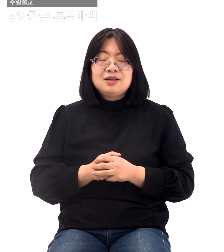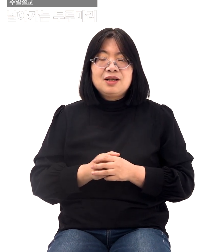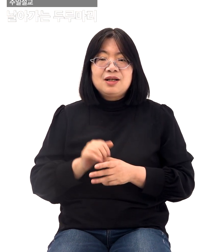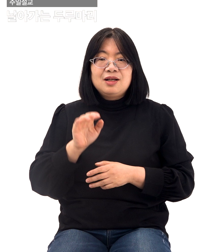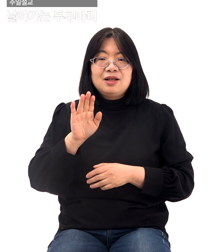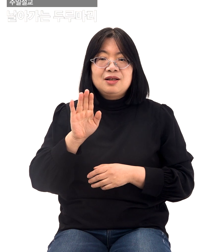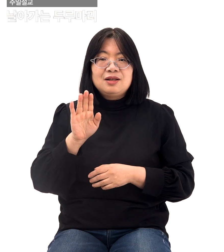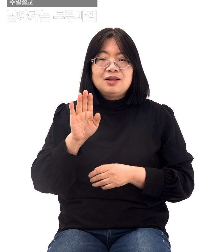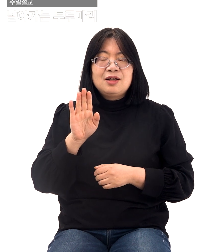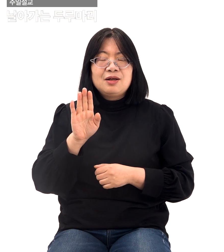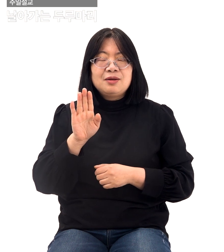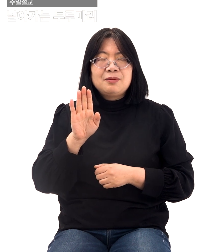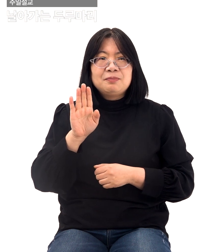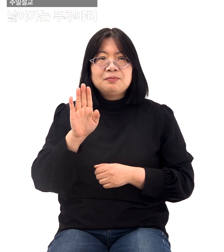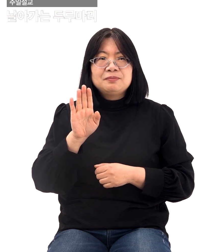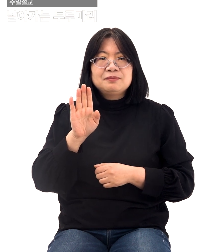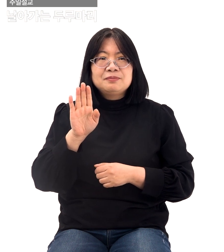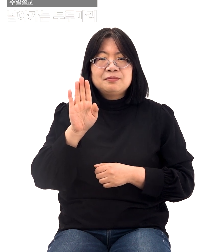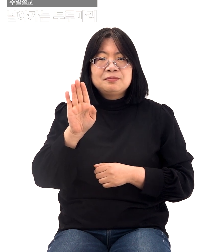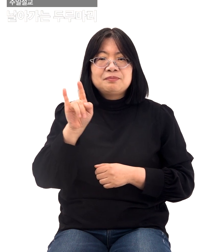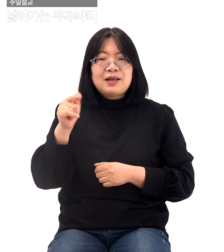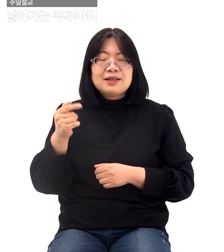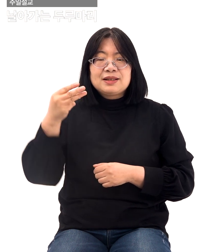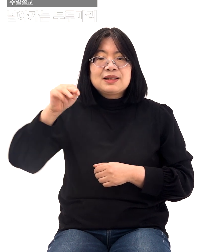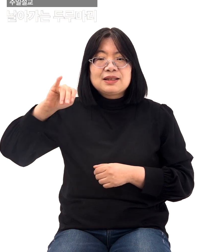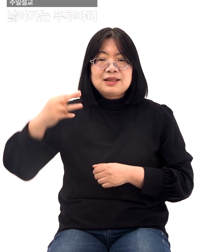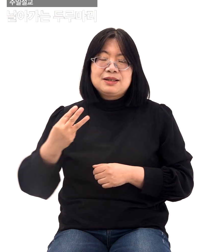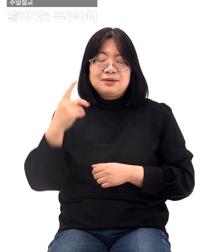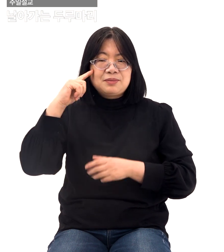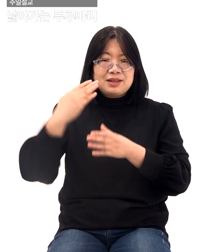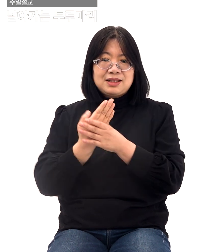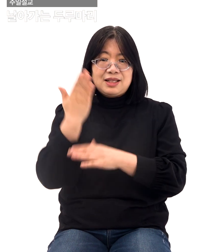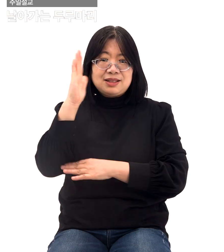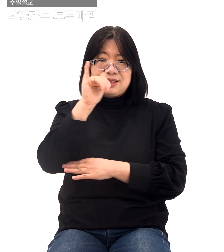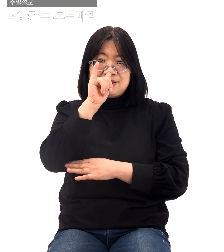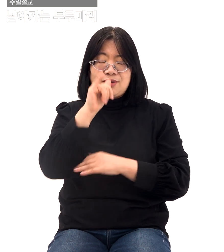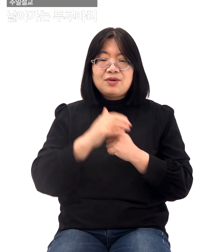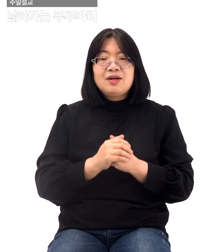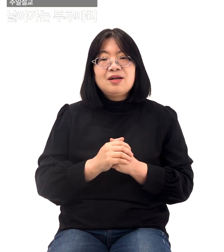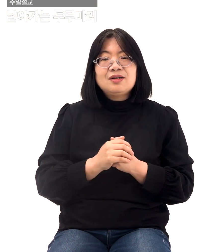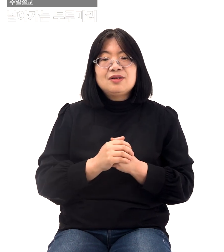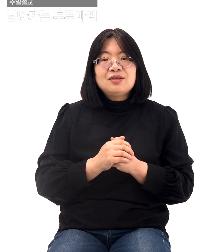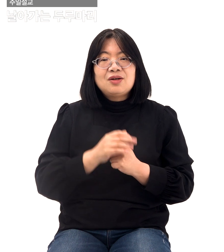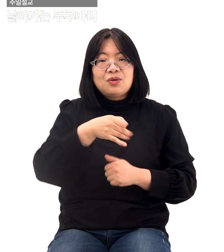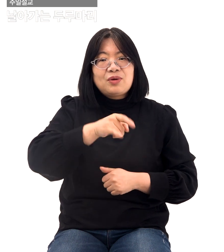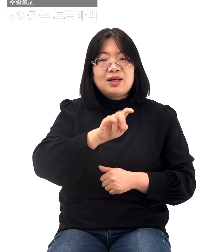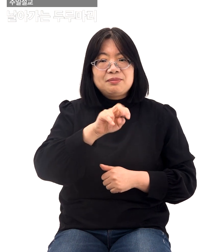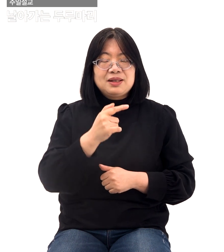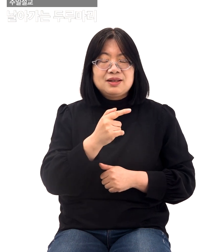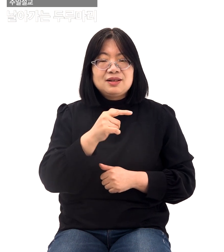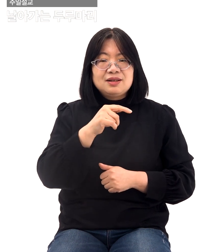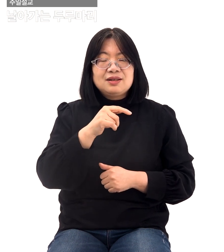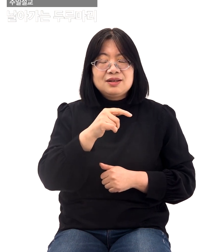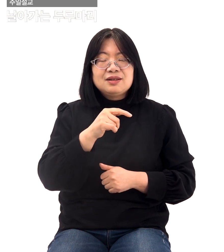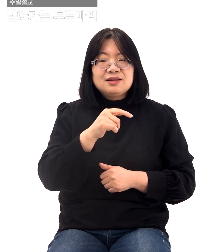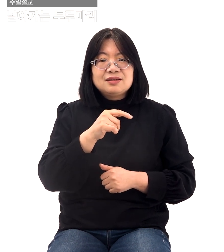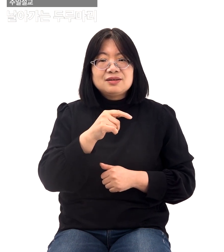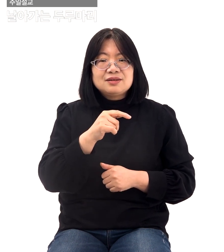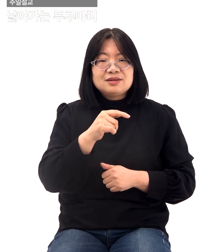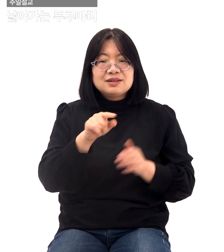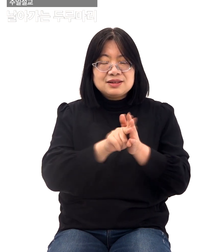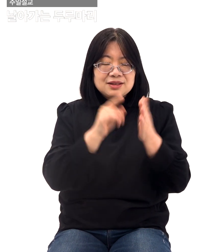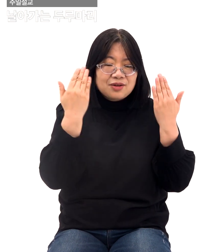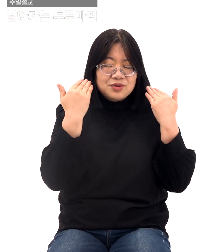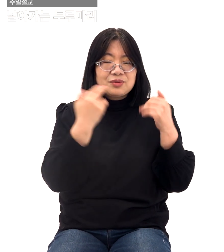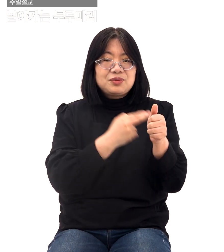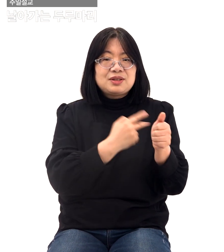벤틸 박사의 이야기를 좀 했어요. 그 외민에서 교수 일도 하시고 아주